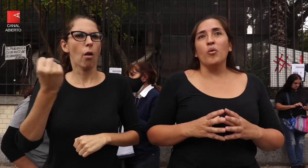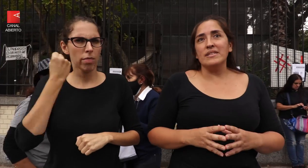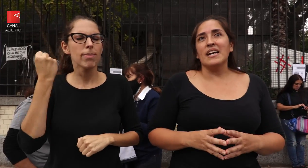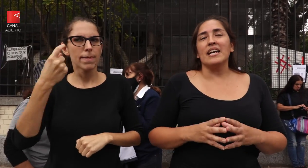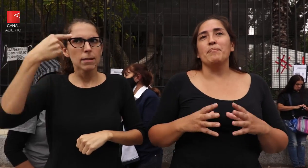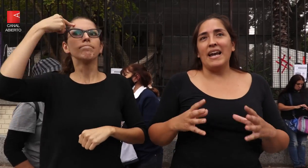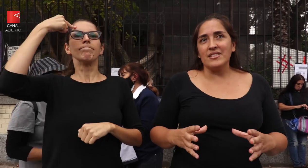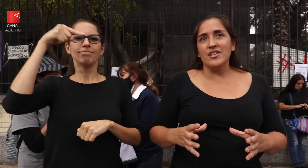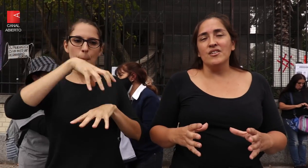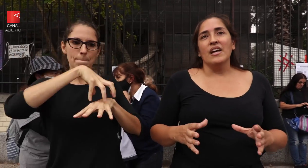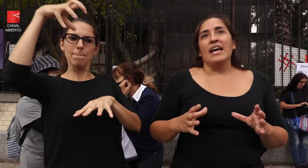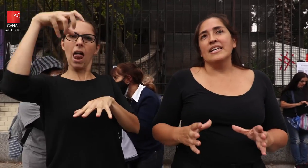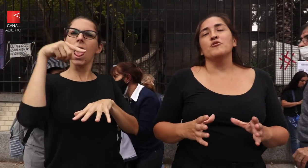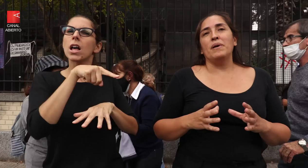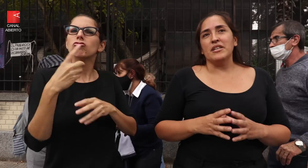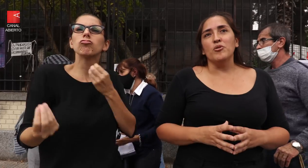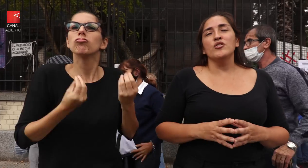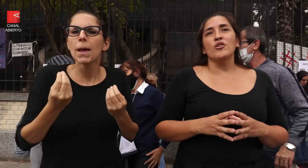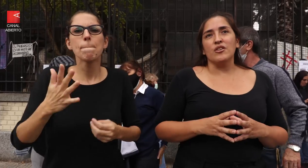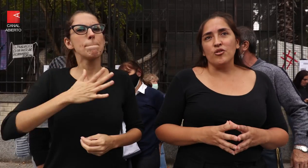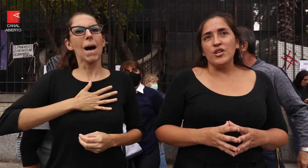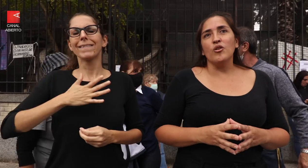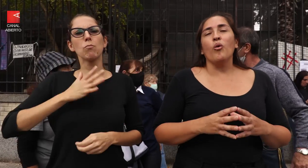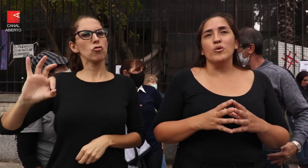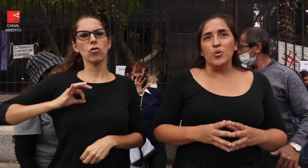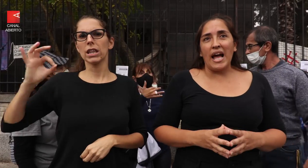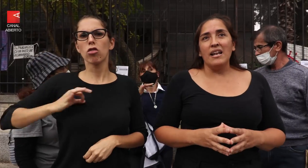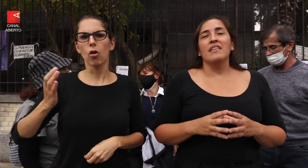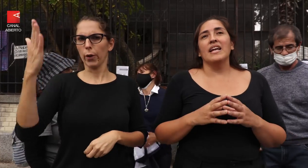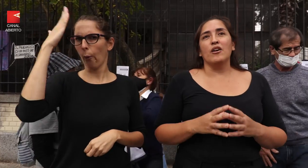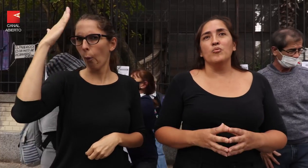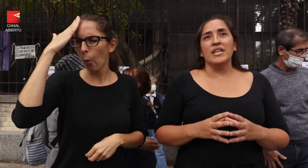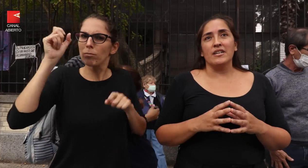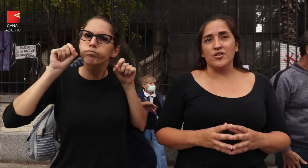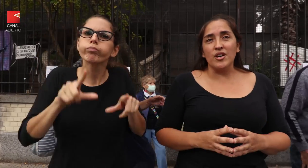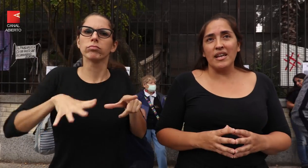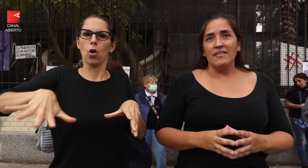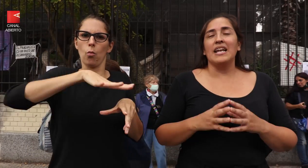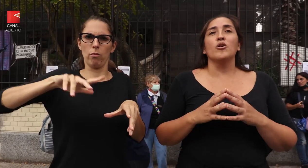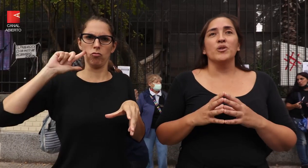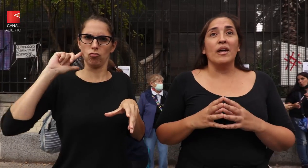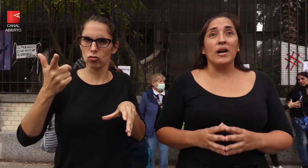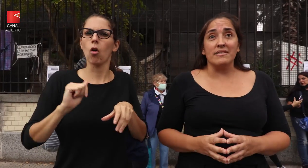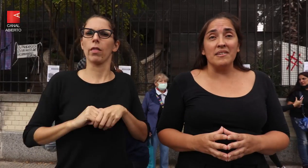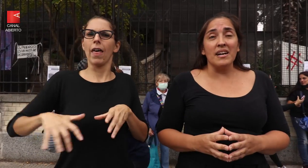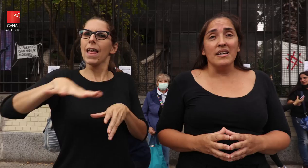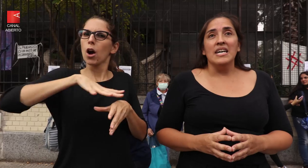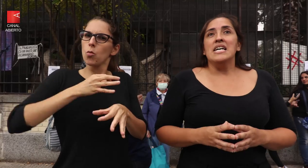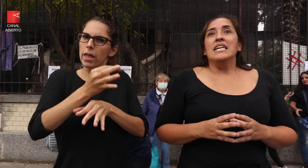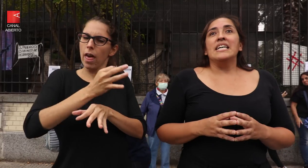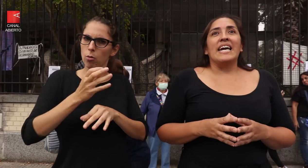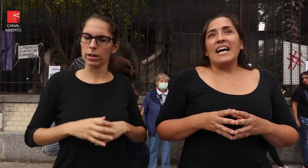Tener en cuenta que el palacio es un patrimonio histórico, cultural de la comunidad sorda, de la comunidad